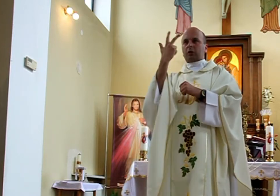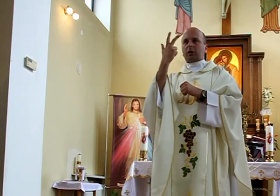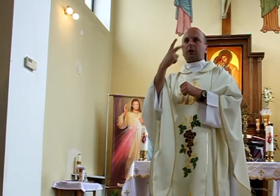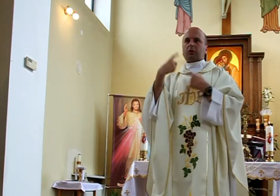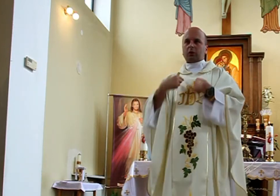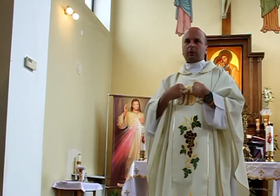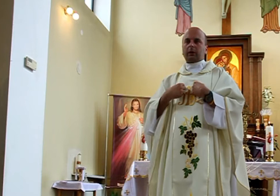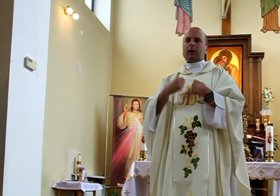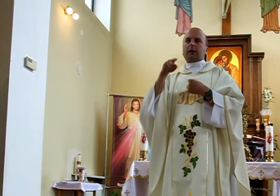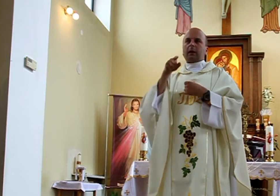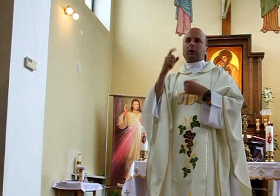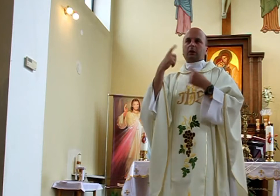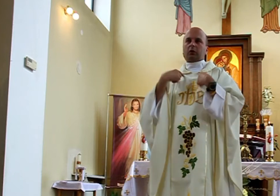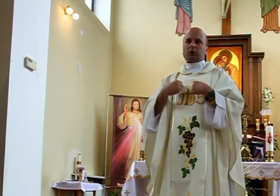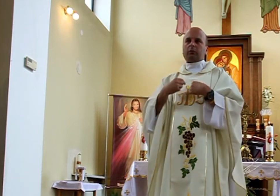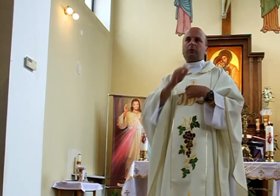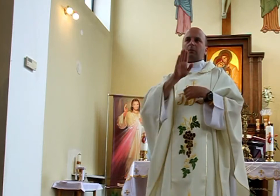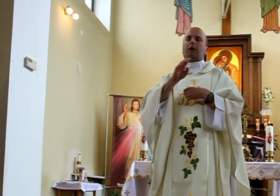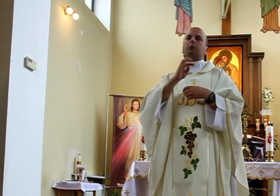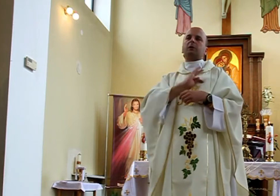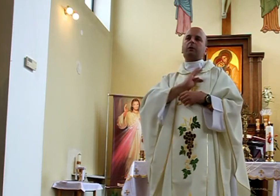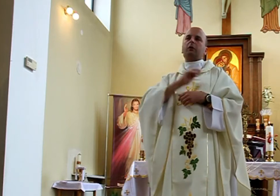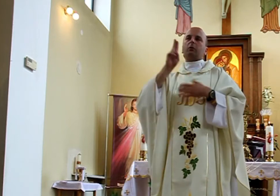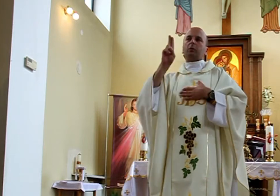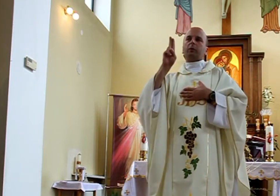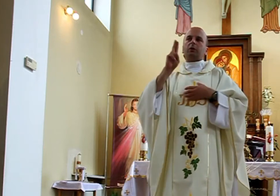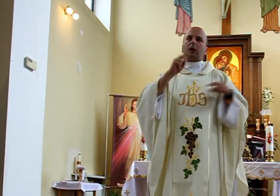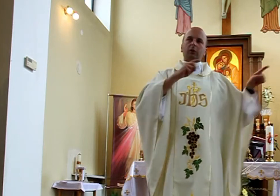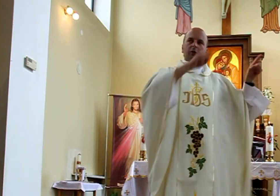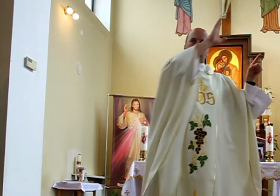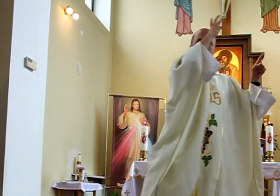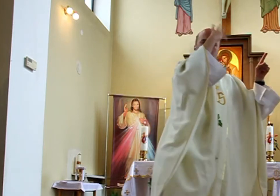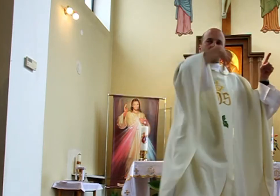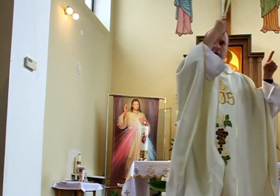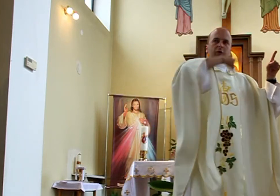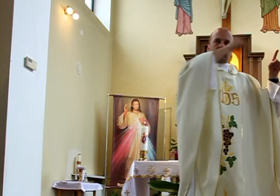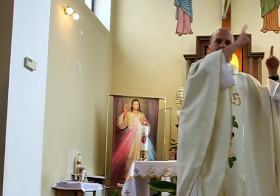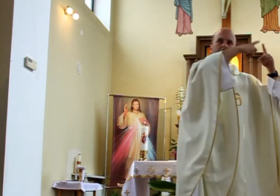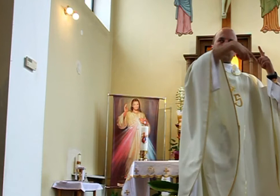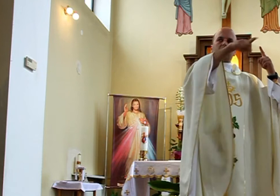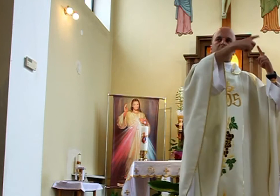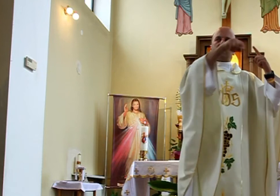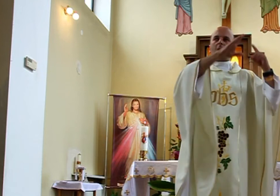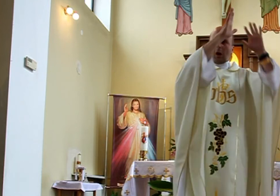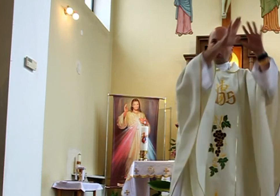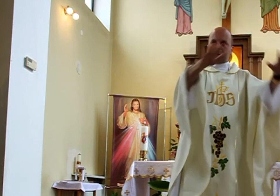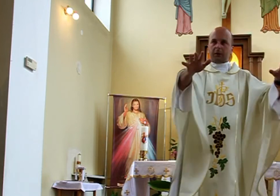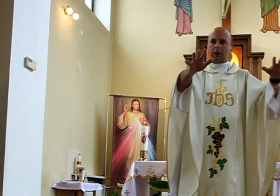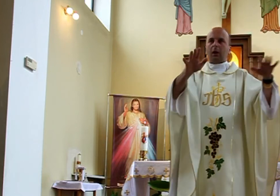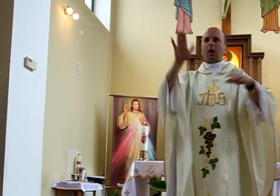trzech osobach. Te osoby mają swoją odpowiedzialność. Duch Święty, który zsyła łaski,